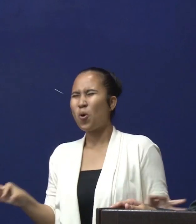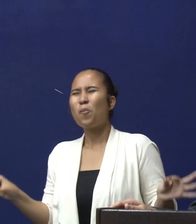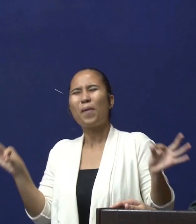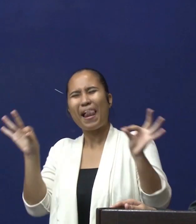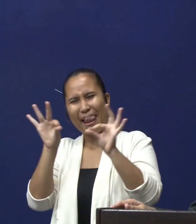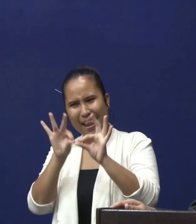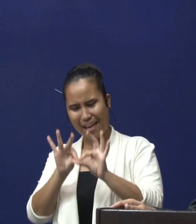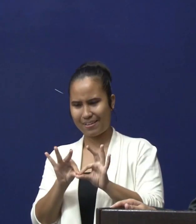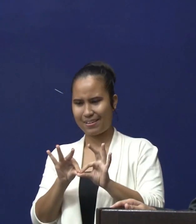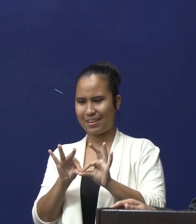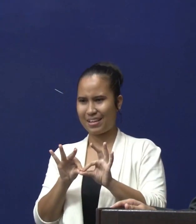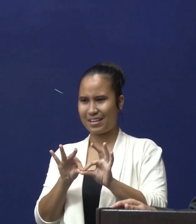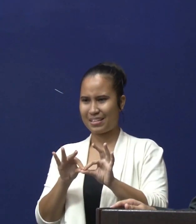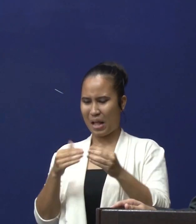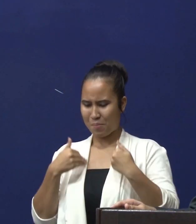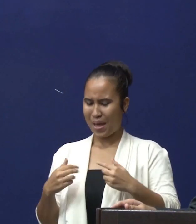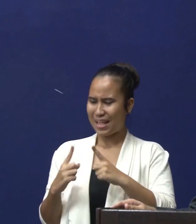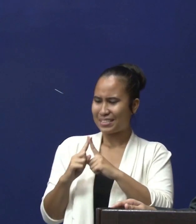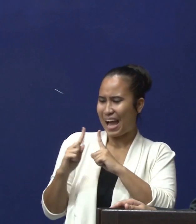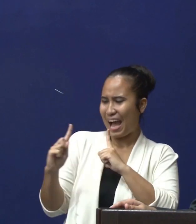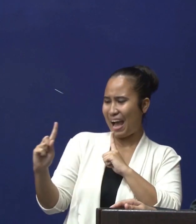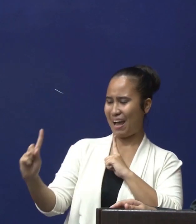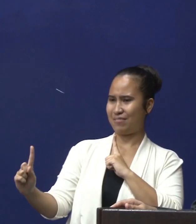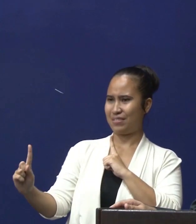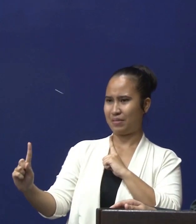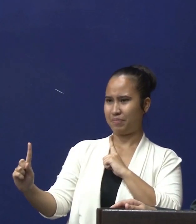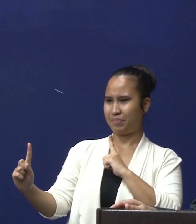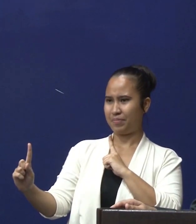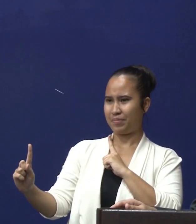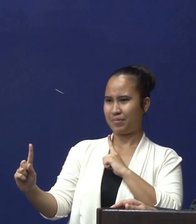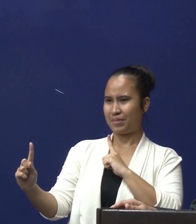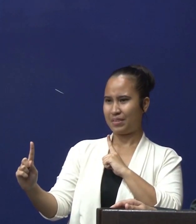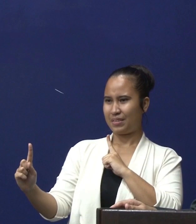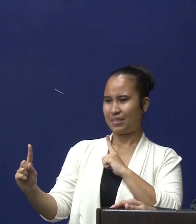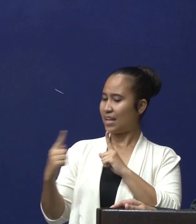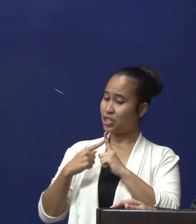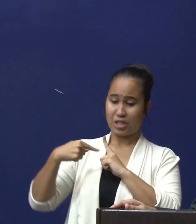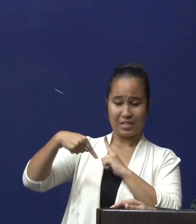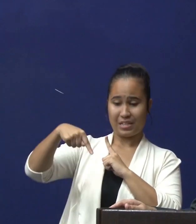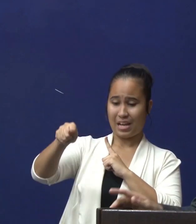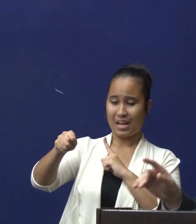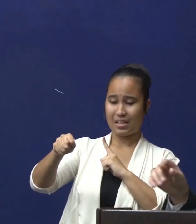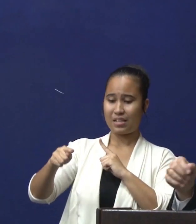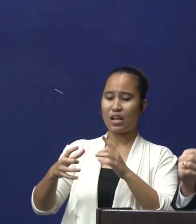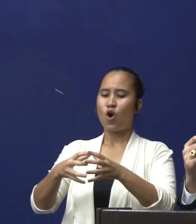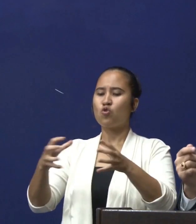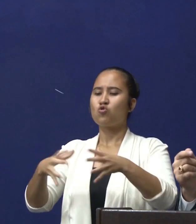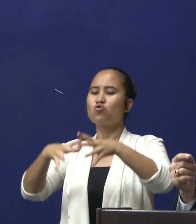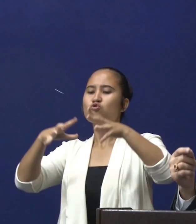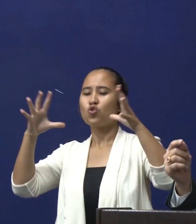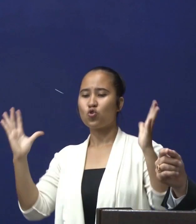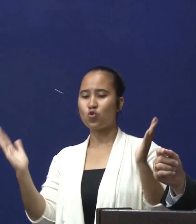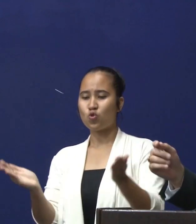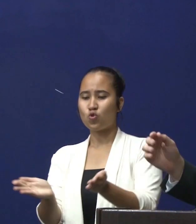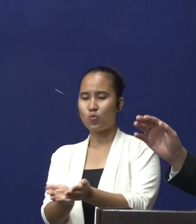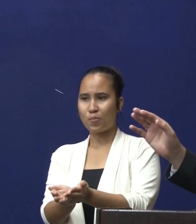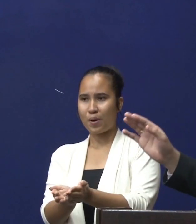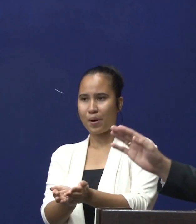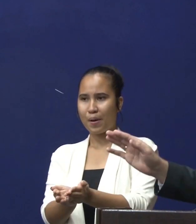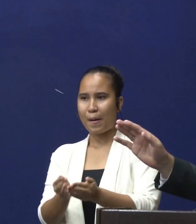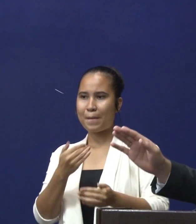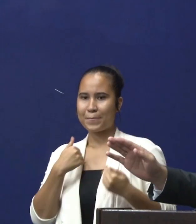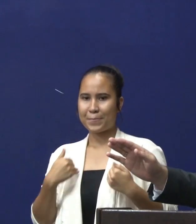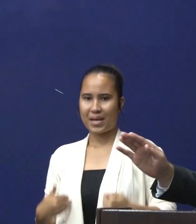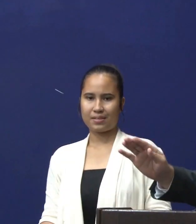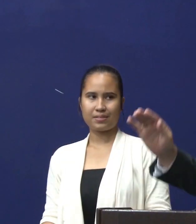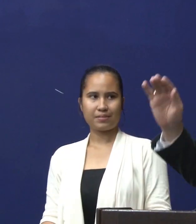u afstand houdt. Dat die 100 gedaan worden. Want dat maakt, en we hebben het goede vertrouwen, daarom ziet u,